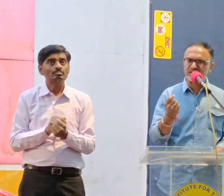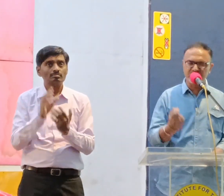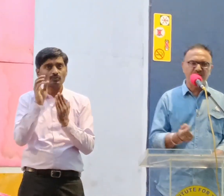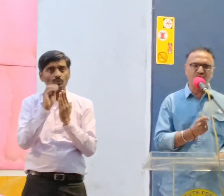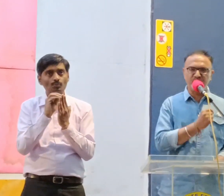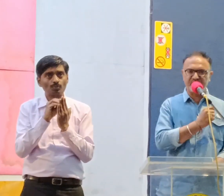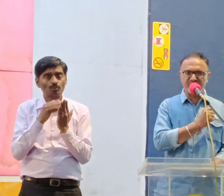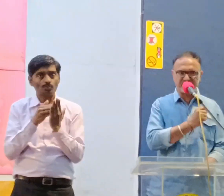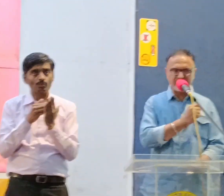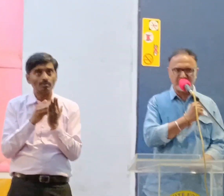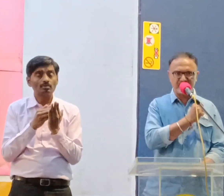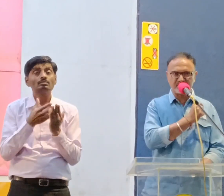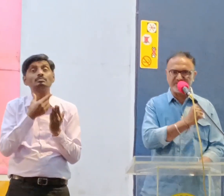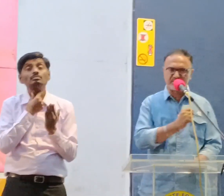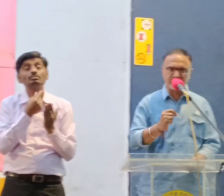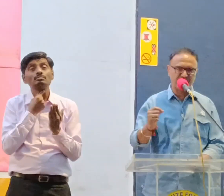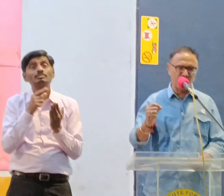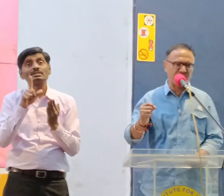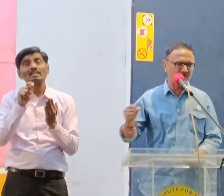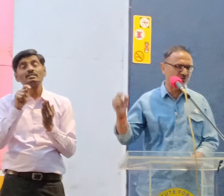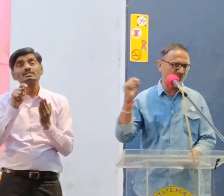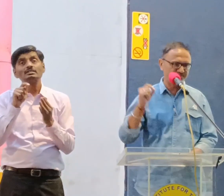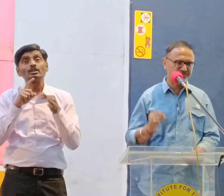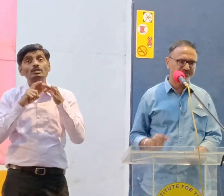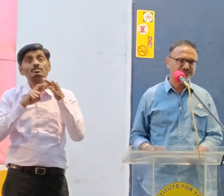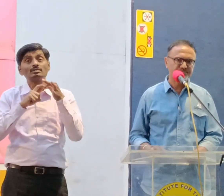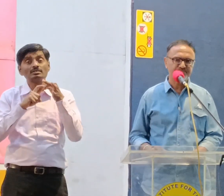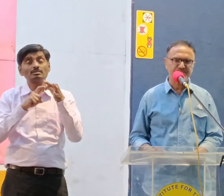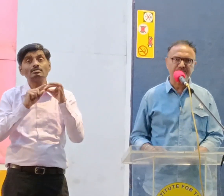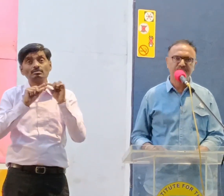સૂચના લખી હતી કોઈ પણ 10 ના સવિસ્તર ઉત્તર લખો